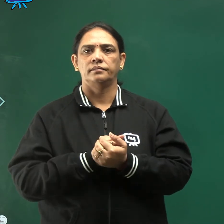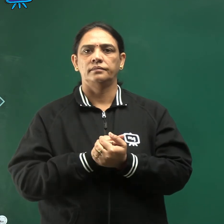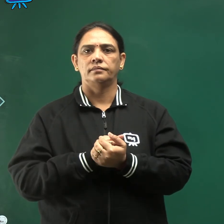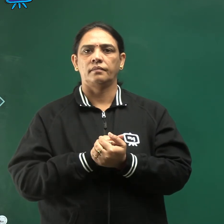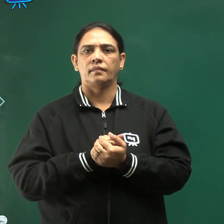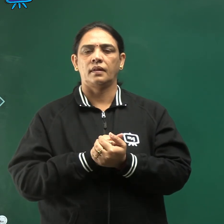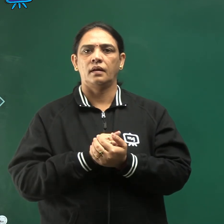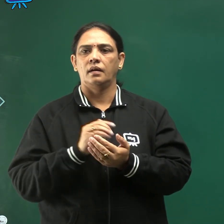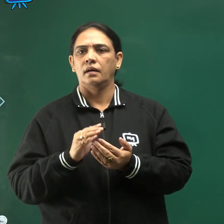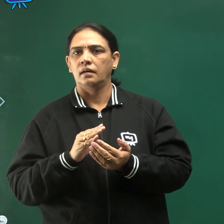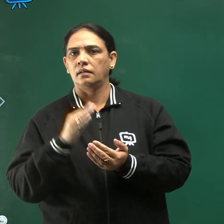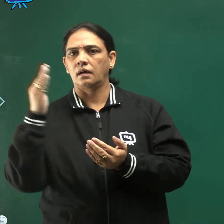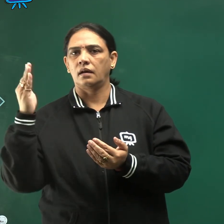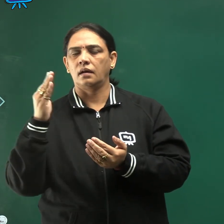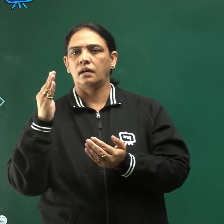दाएं लिखेंगे।